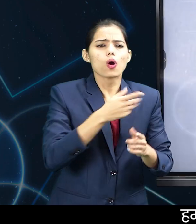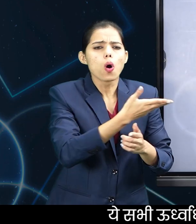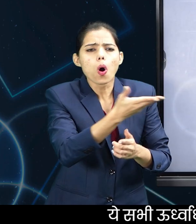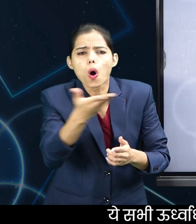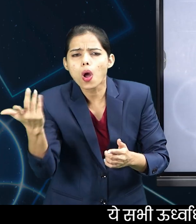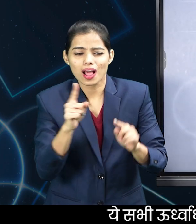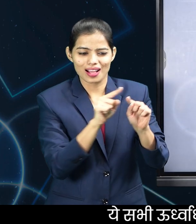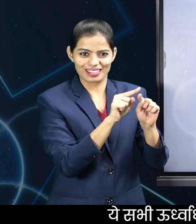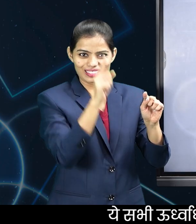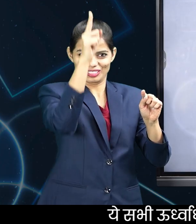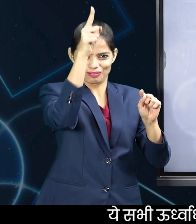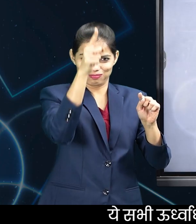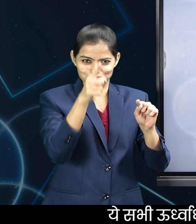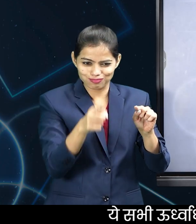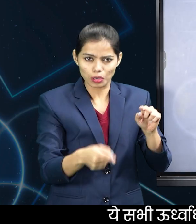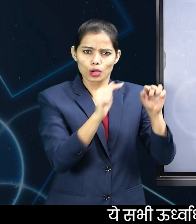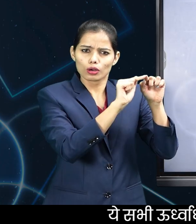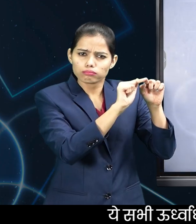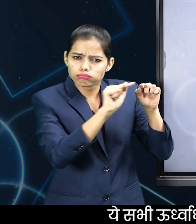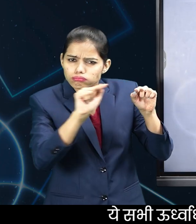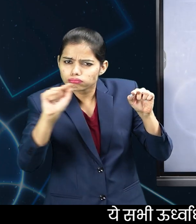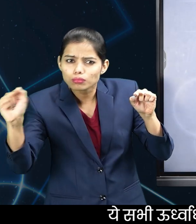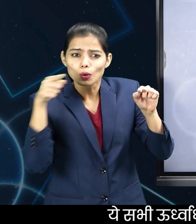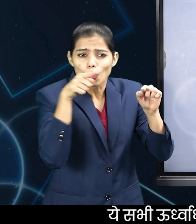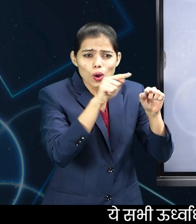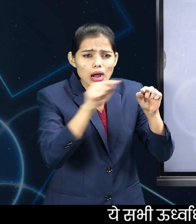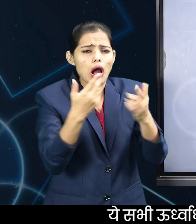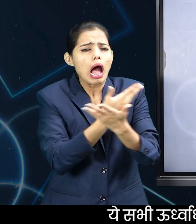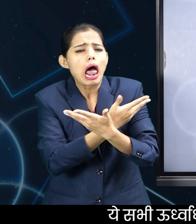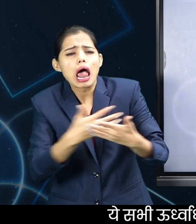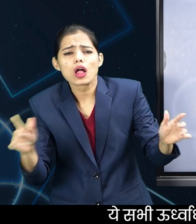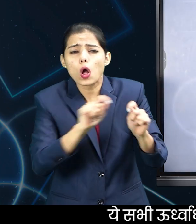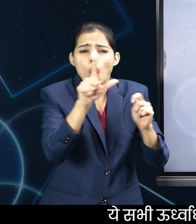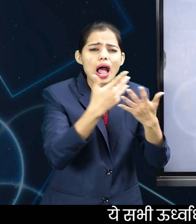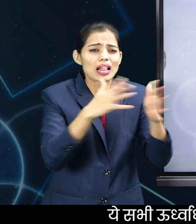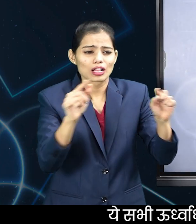ये सभी ऊर्ध्वाधर क्षैतिज ऊपर नीचे आदि बहुत बोझिल है।